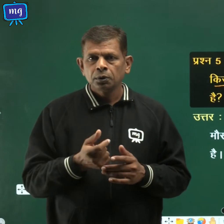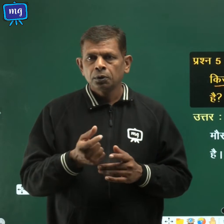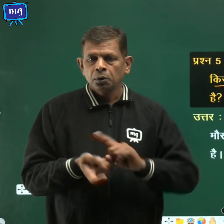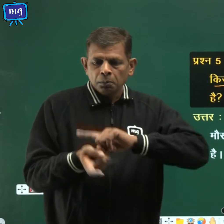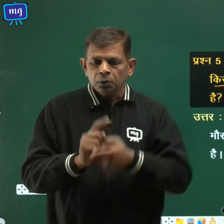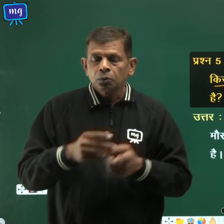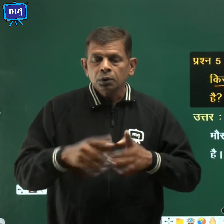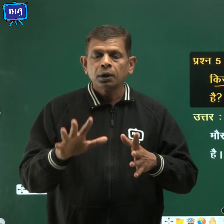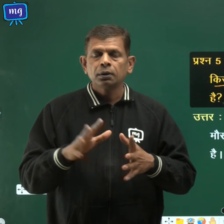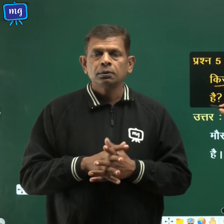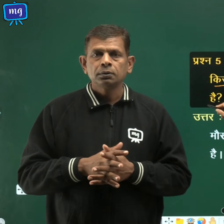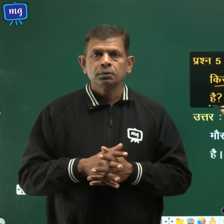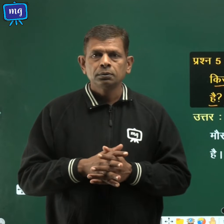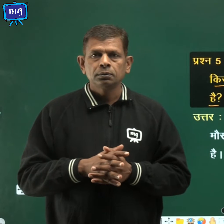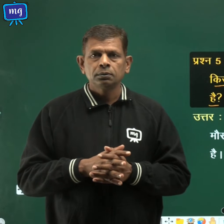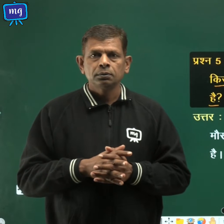परिवर्तन होता है?